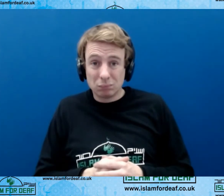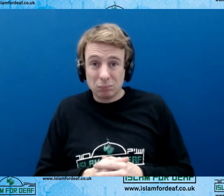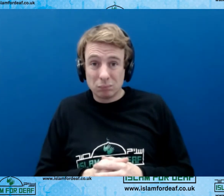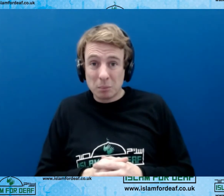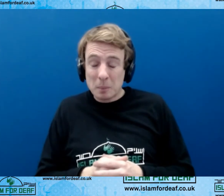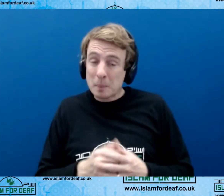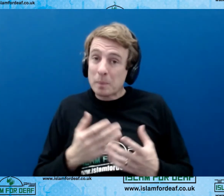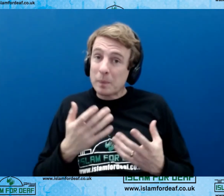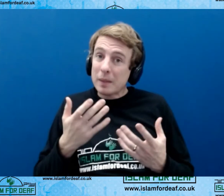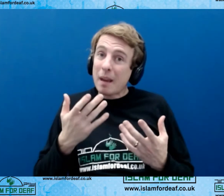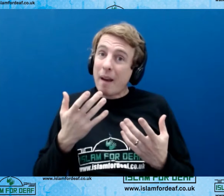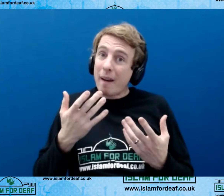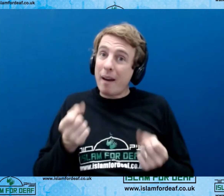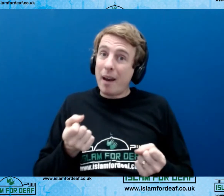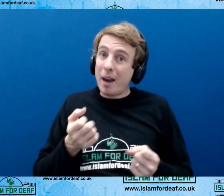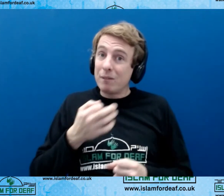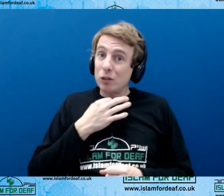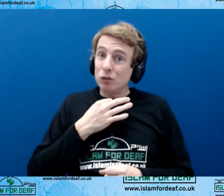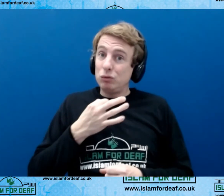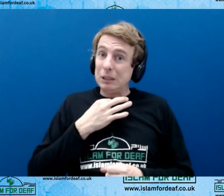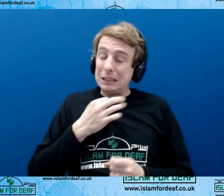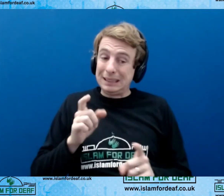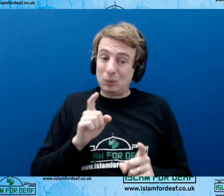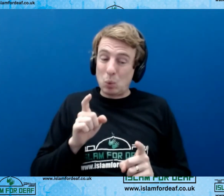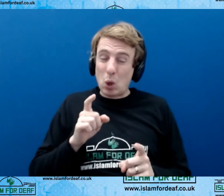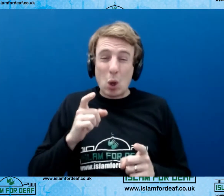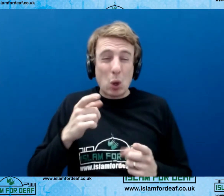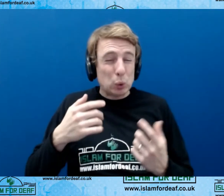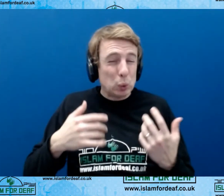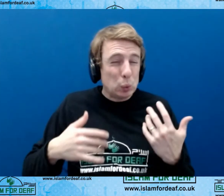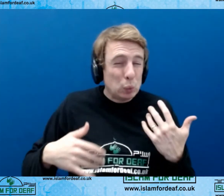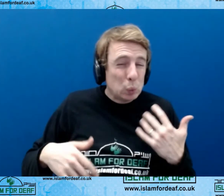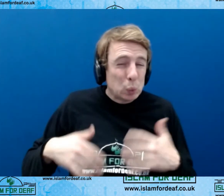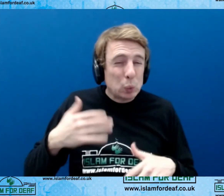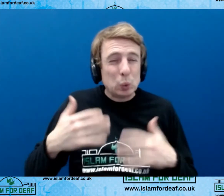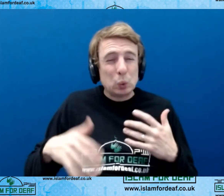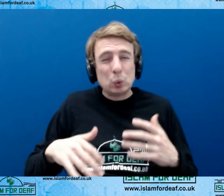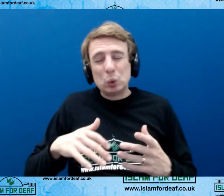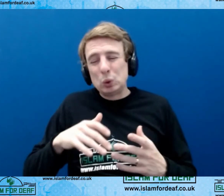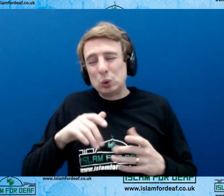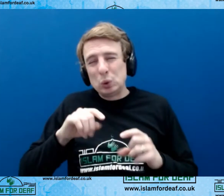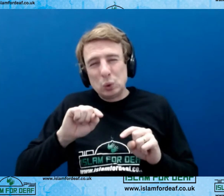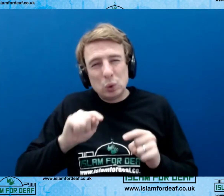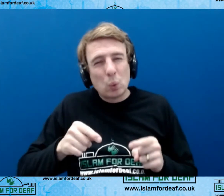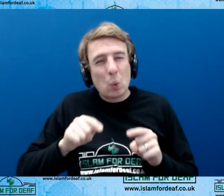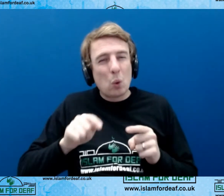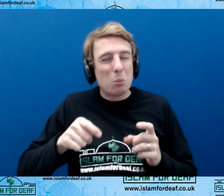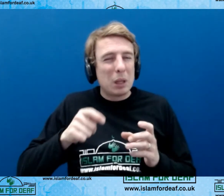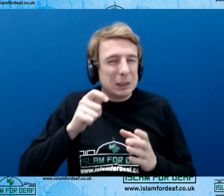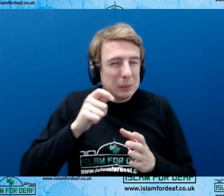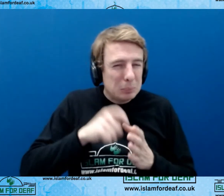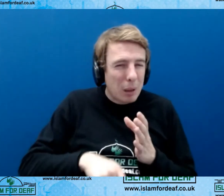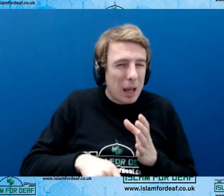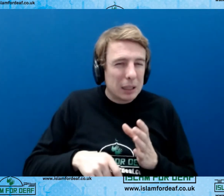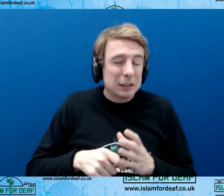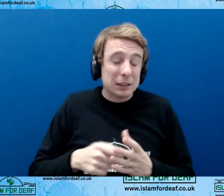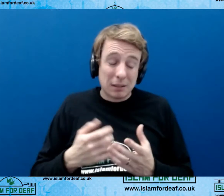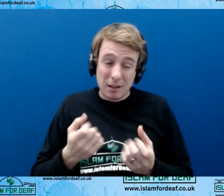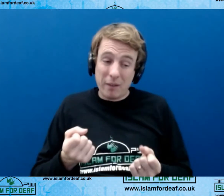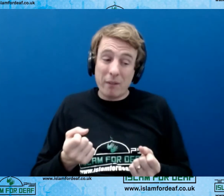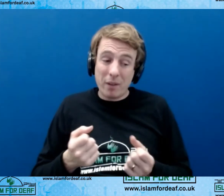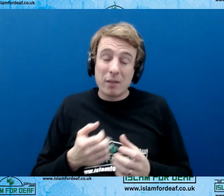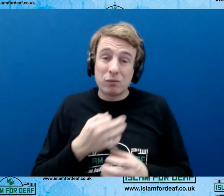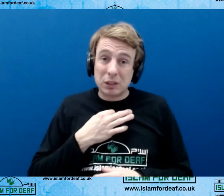great torment, a great punishment that comes to you. أي أؤمنوا بالله وبما جئت به وإلا